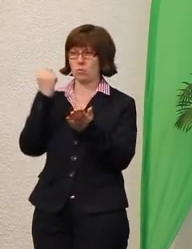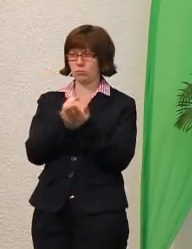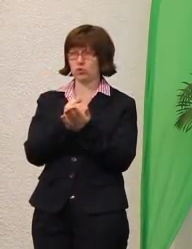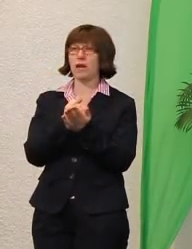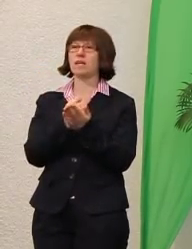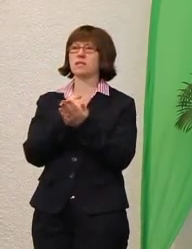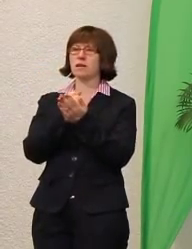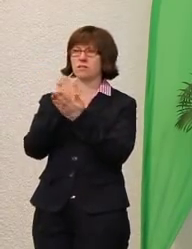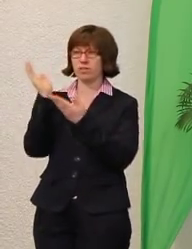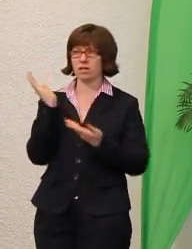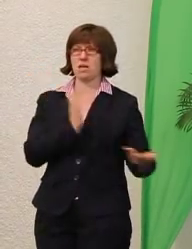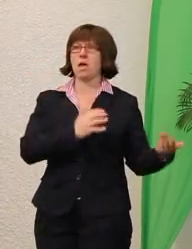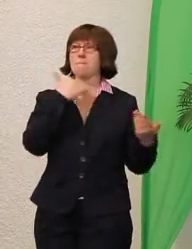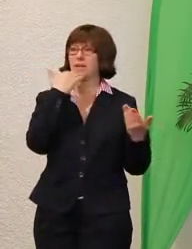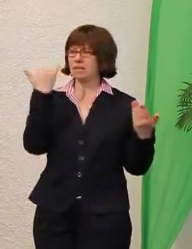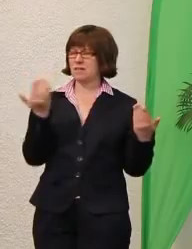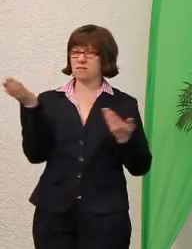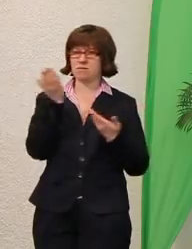den Bericht.